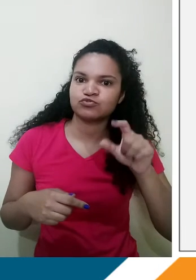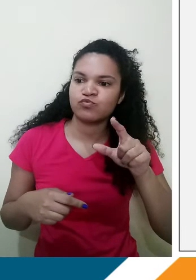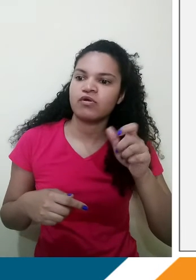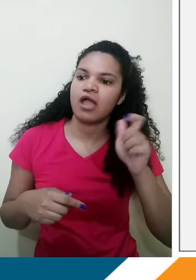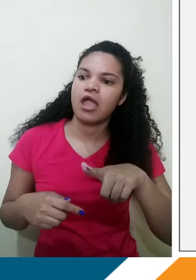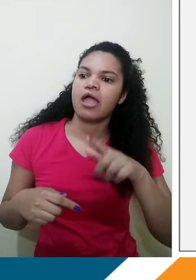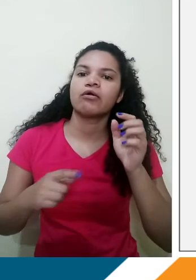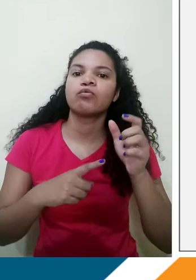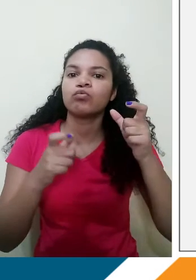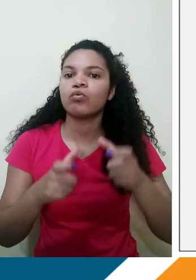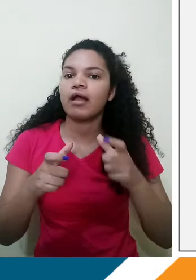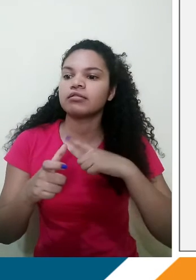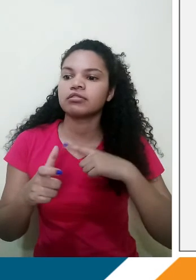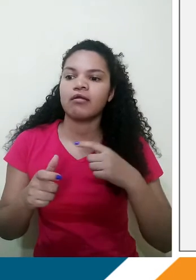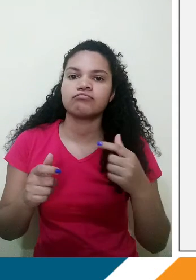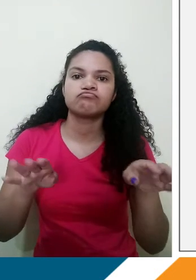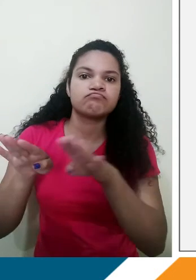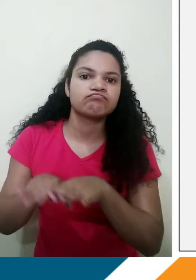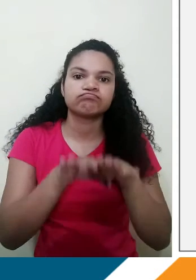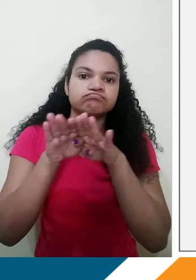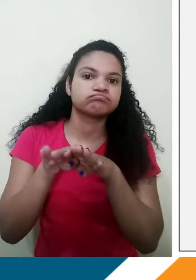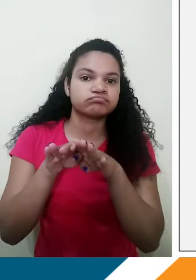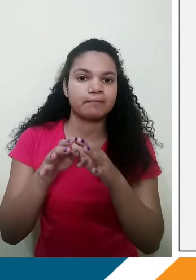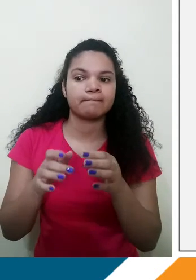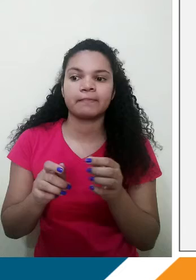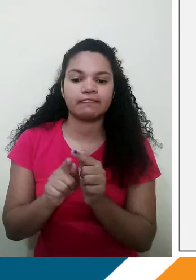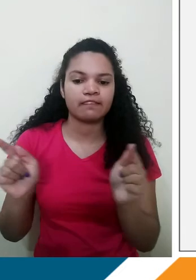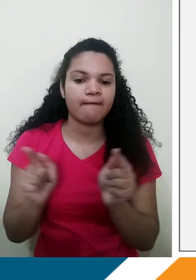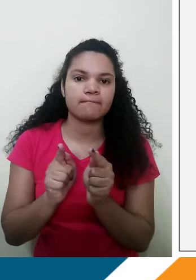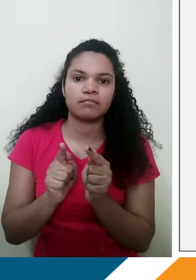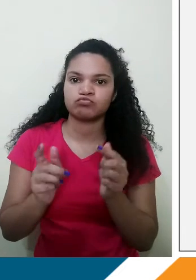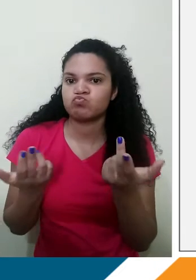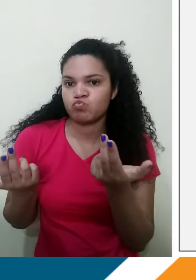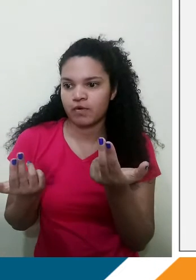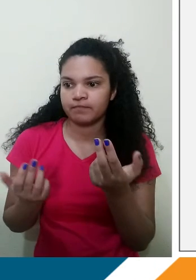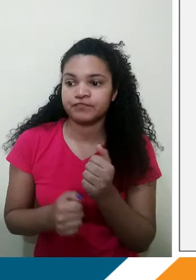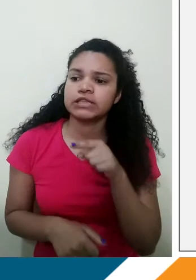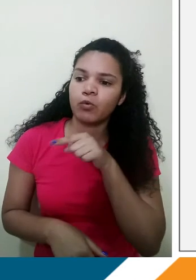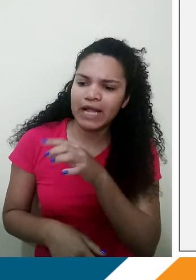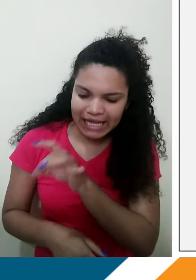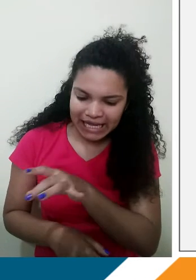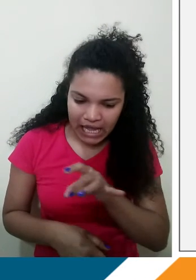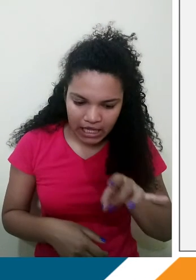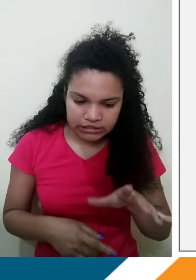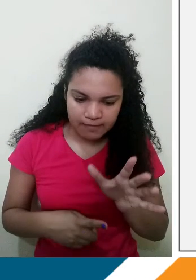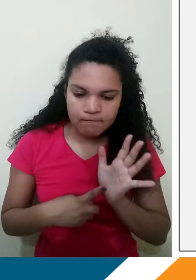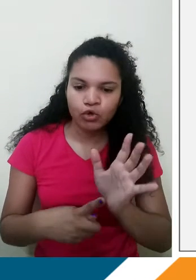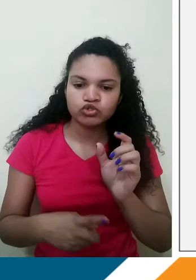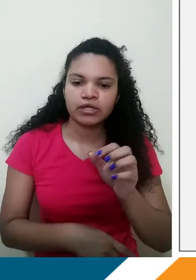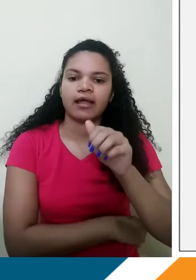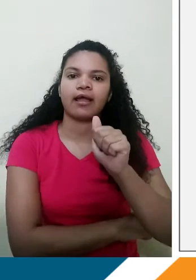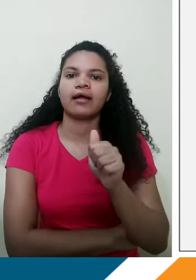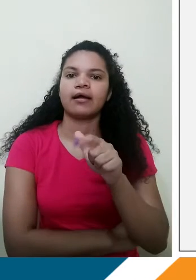que cada padrão de bandas desse representa um determinado alelo aqui nesse caso. Isto é,